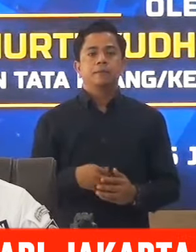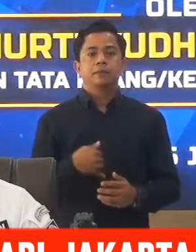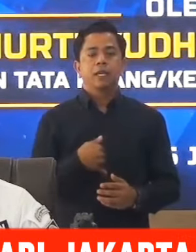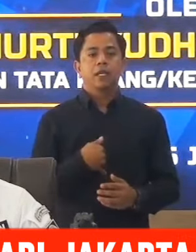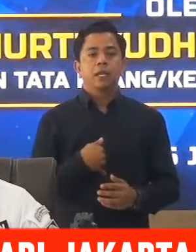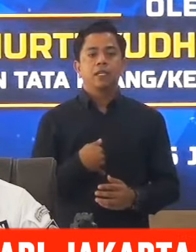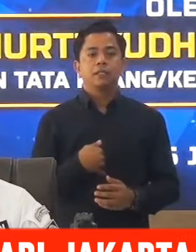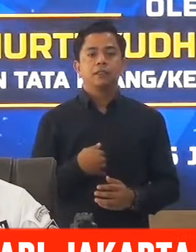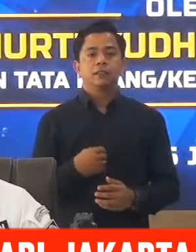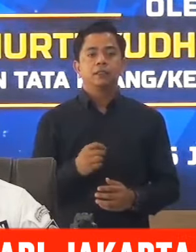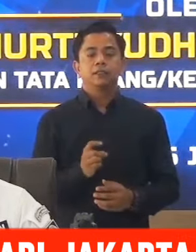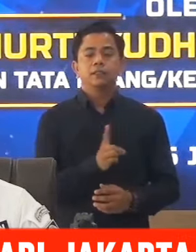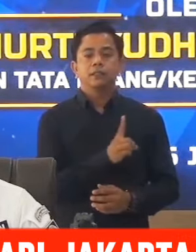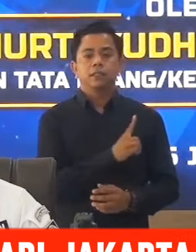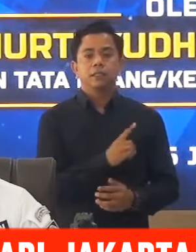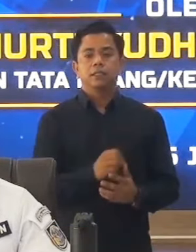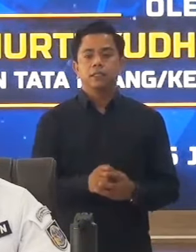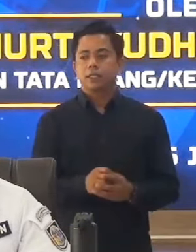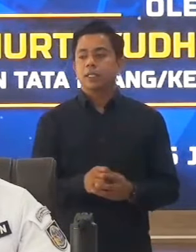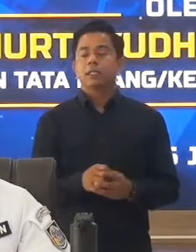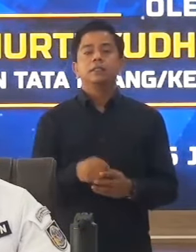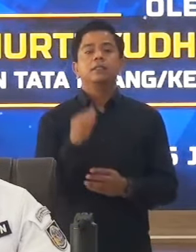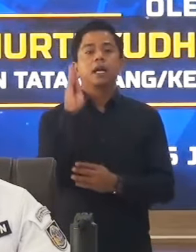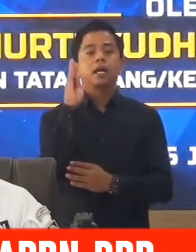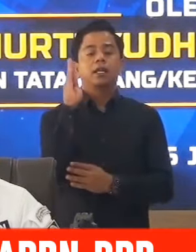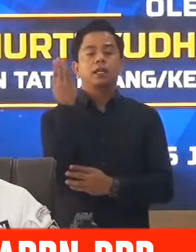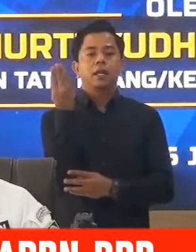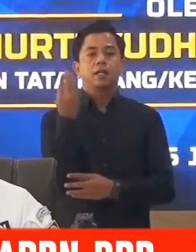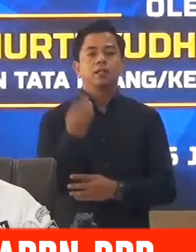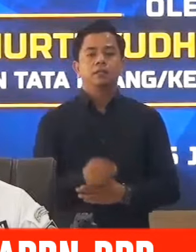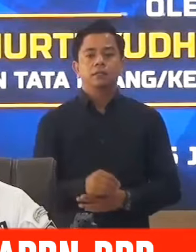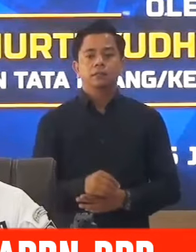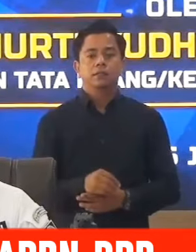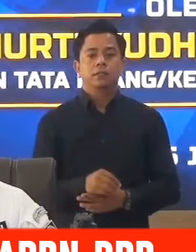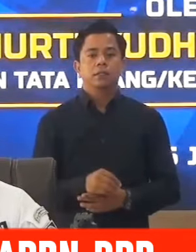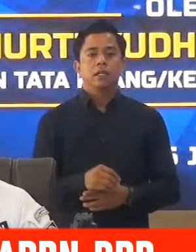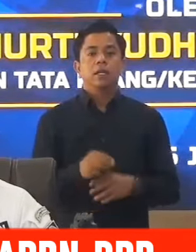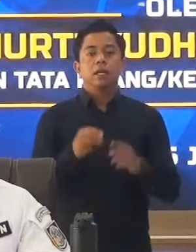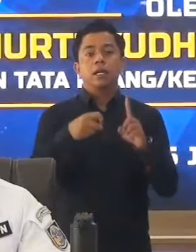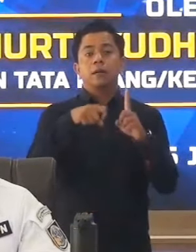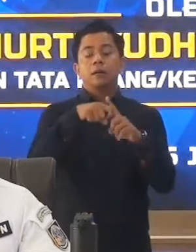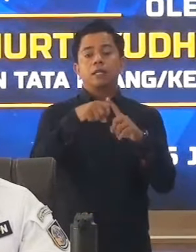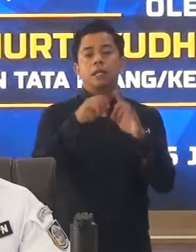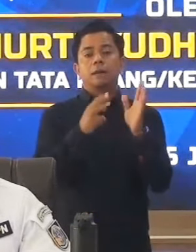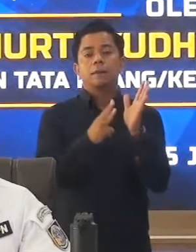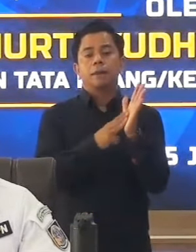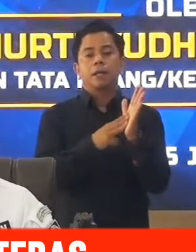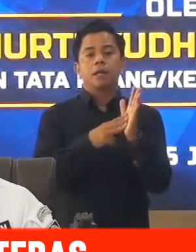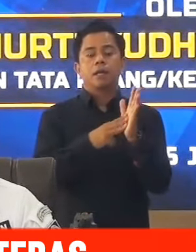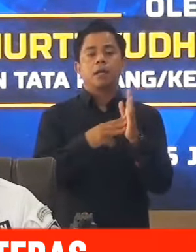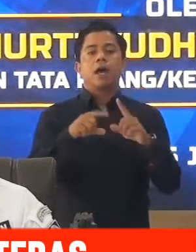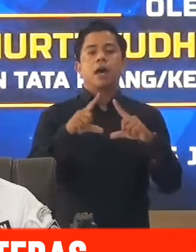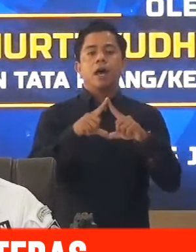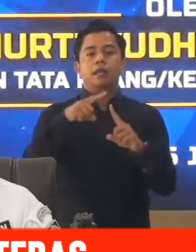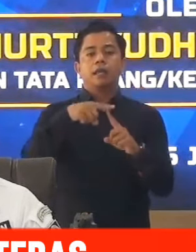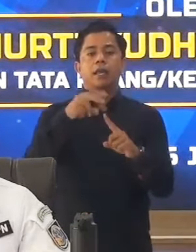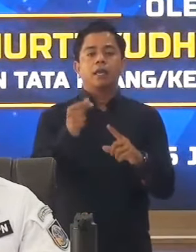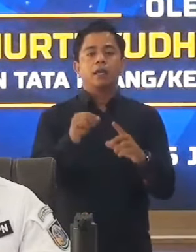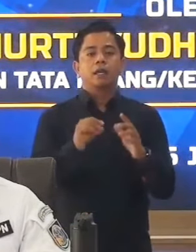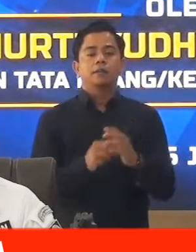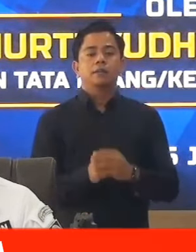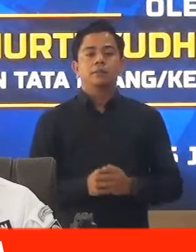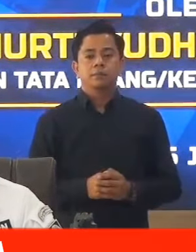bersama saya dari Jakarta, dari Kementerian APR BPN, para pejabat